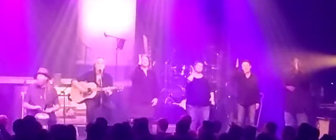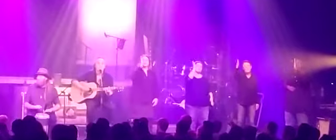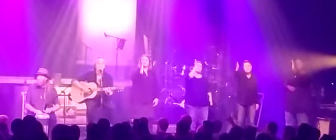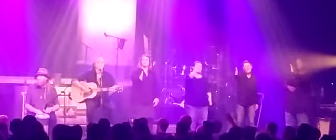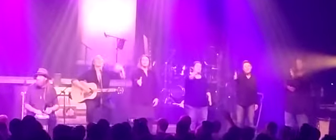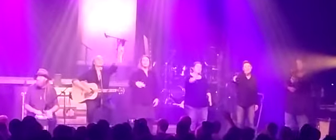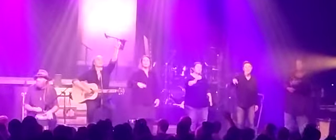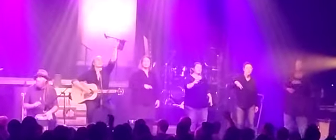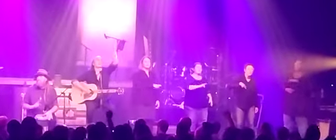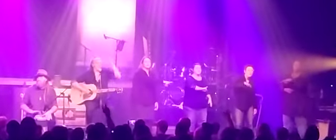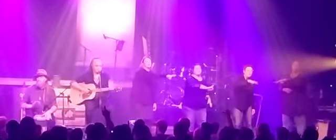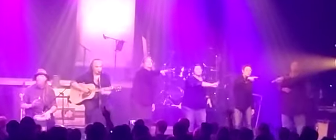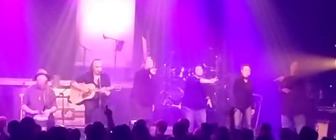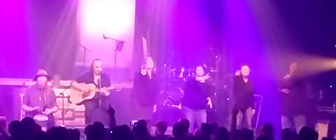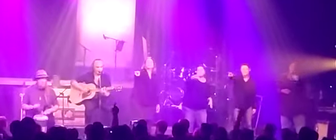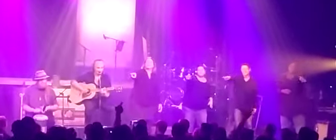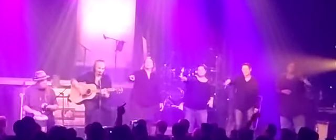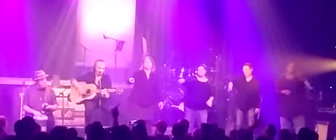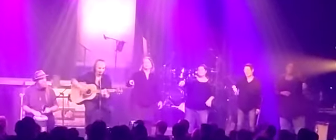Puisque l'avenir,